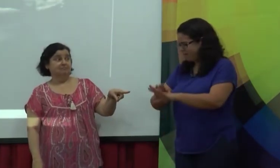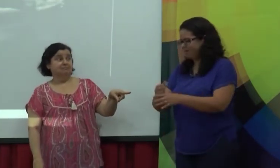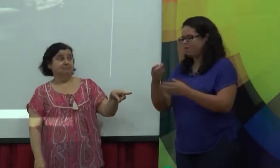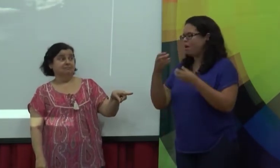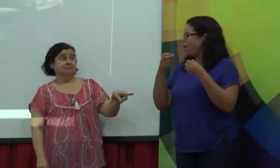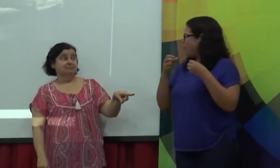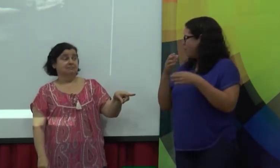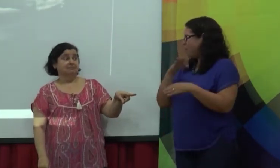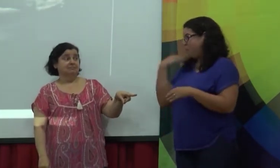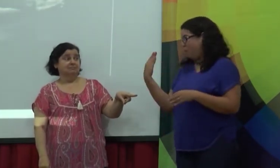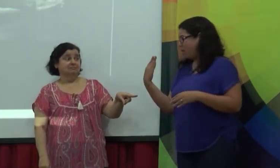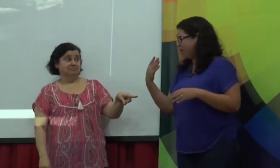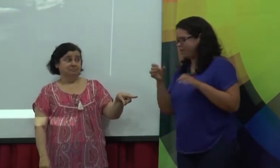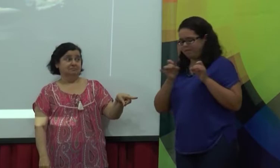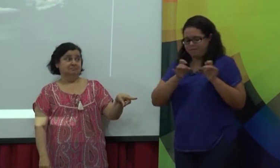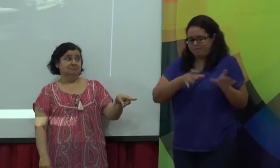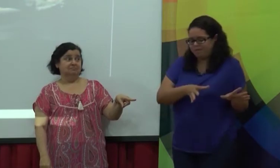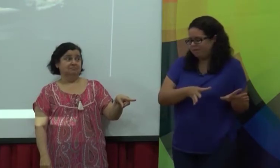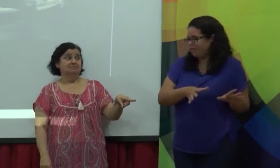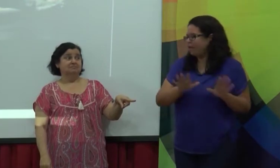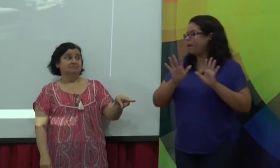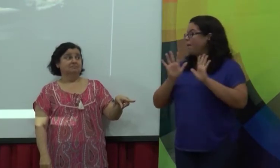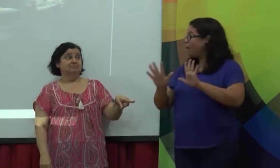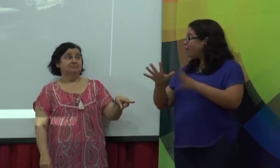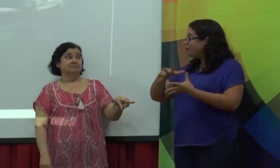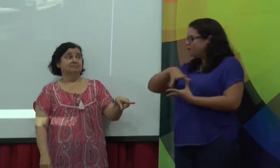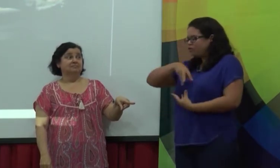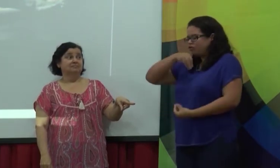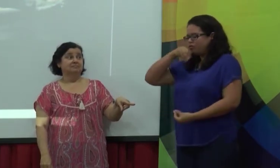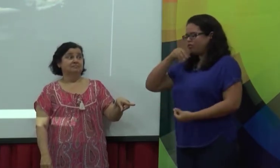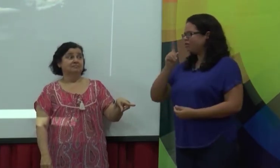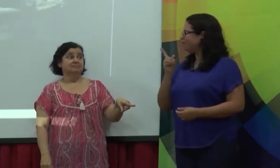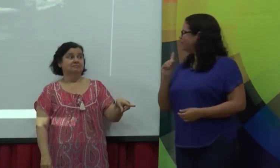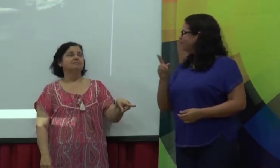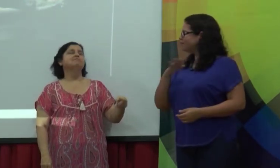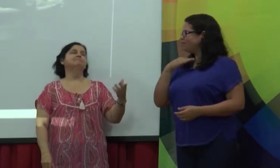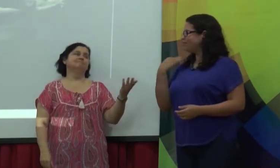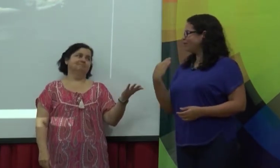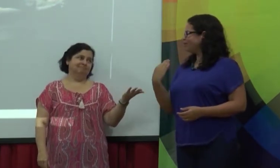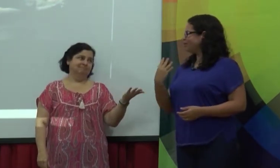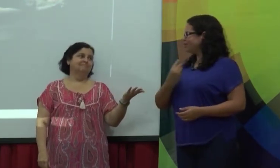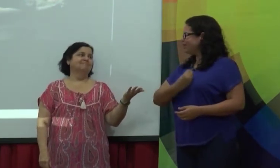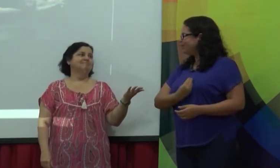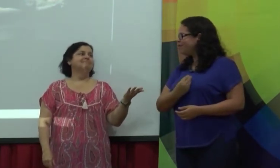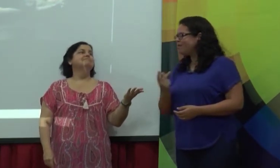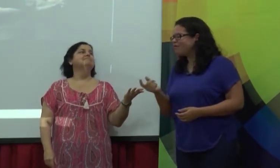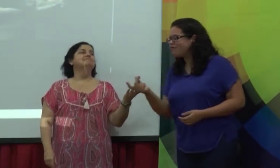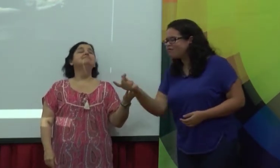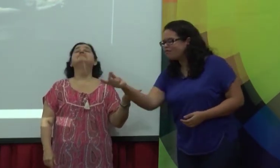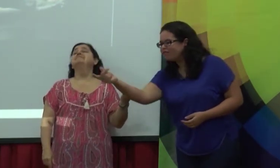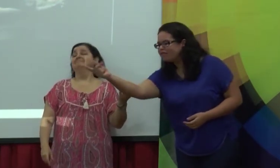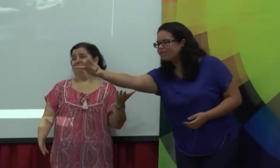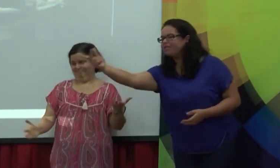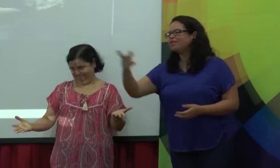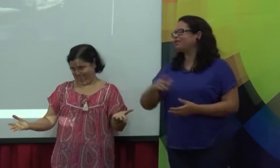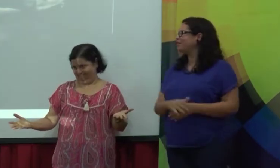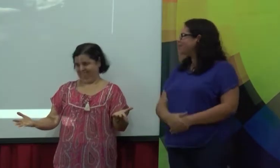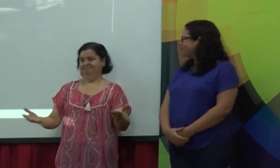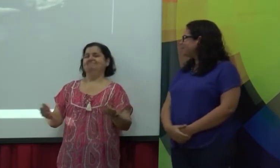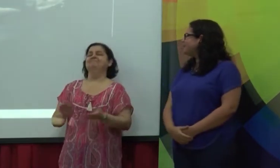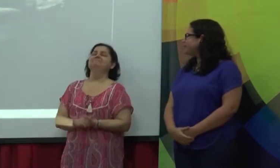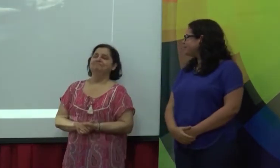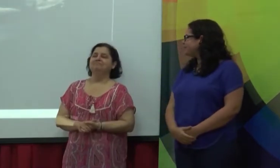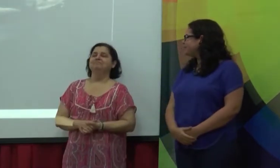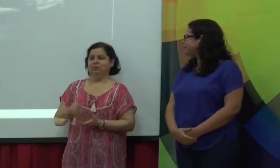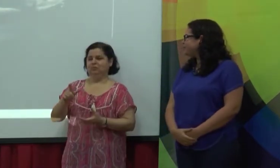o corpo, acaba. Mas o espírito não morre. A vida